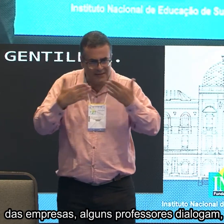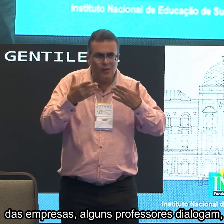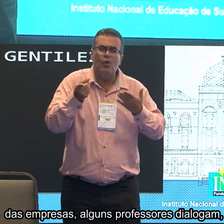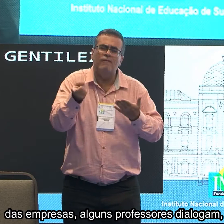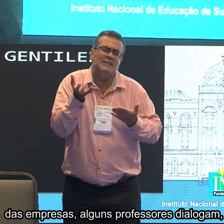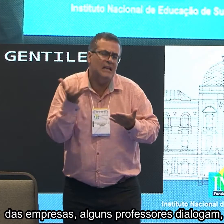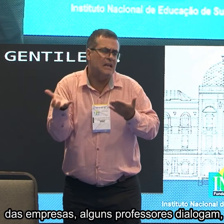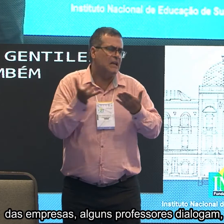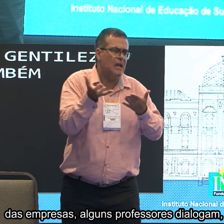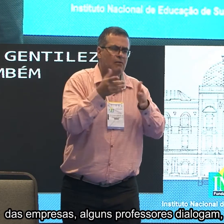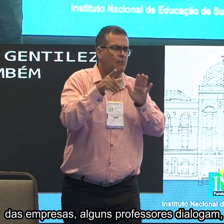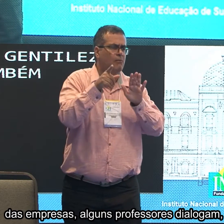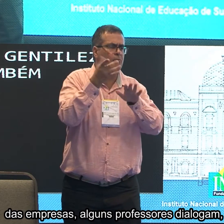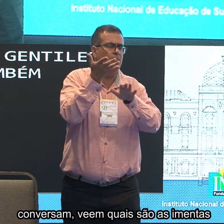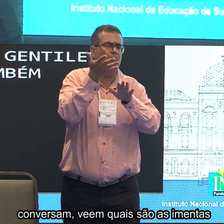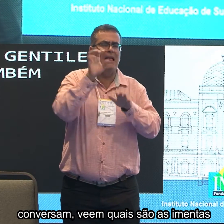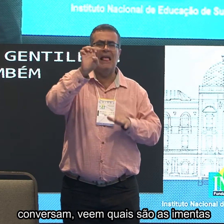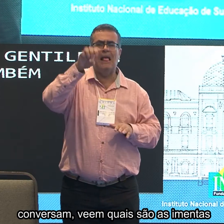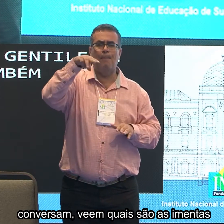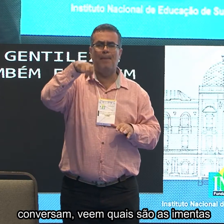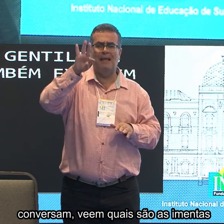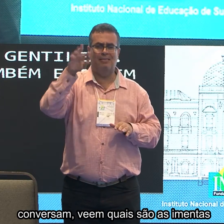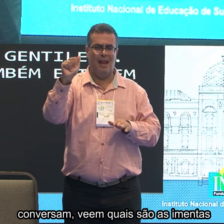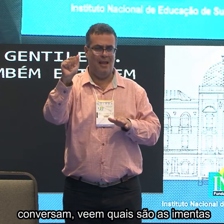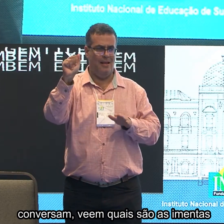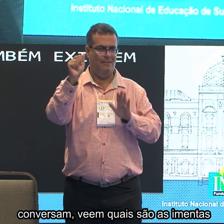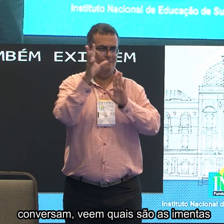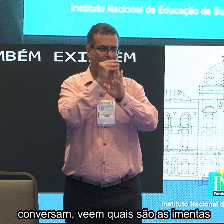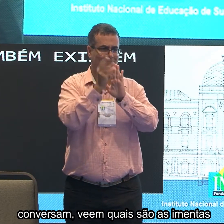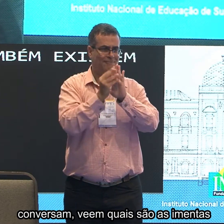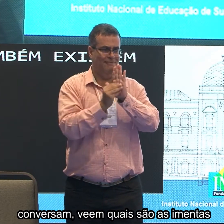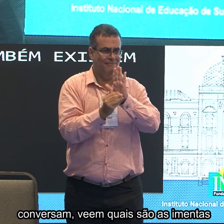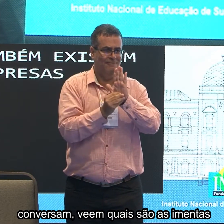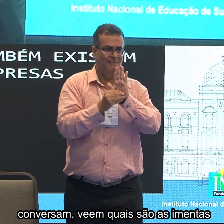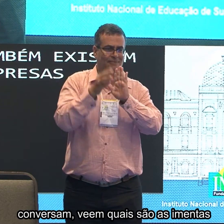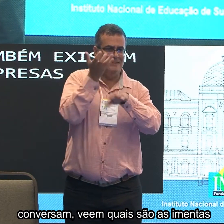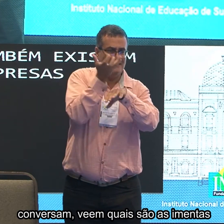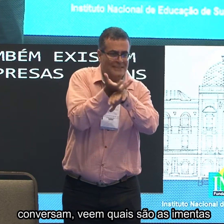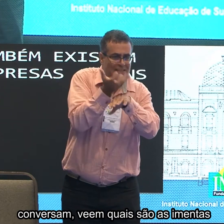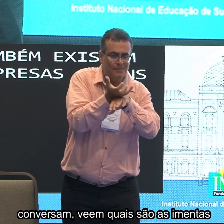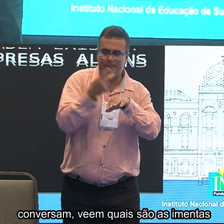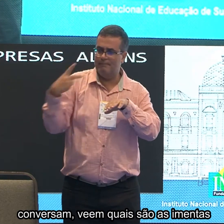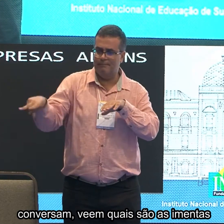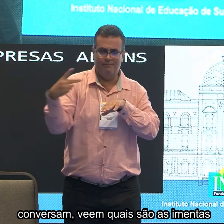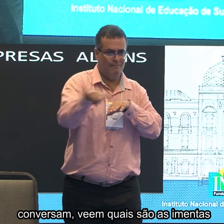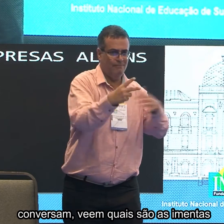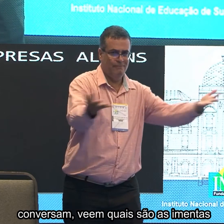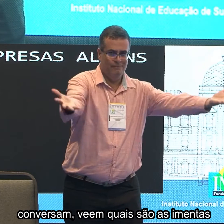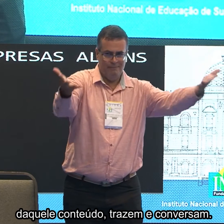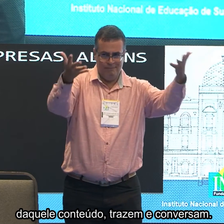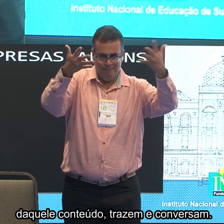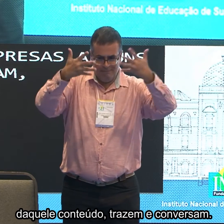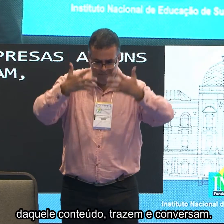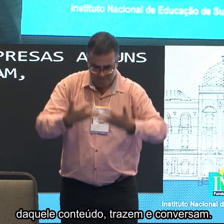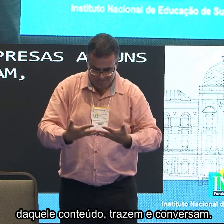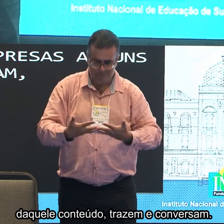professores dialogam, conversam, veem quais são as ementas daquele